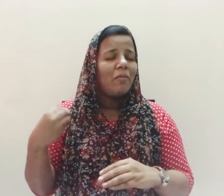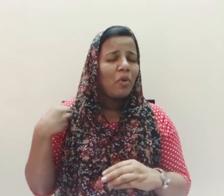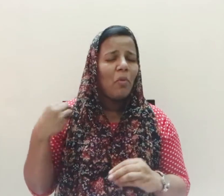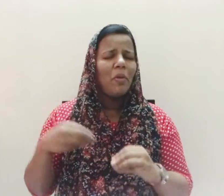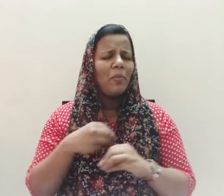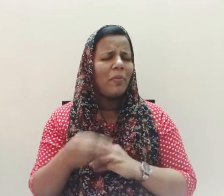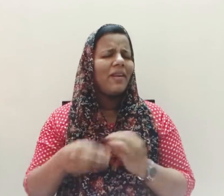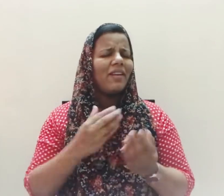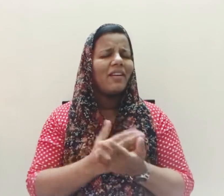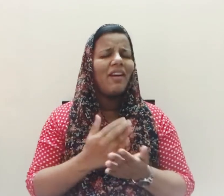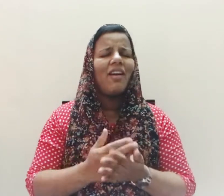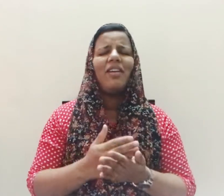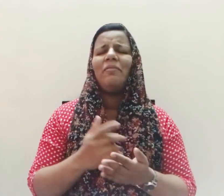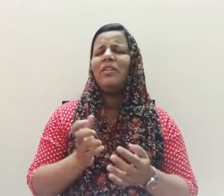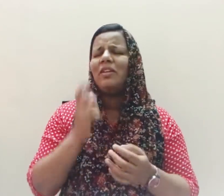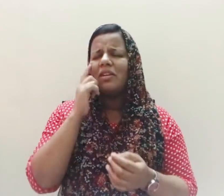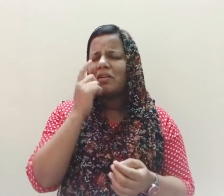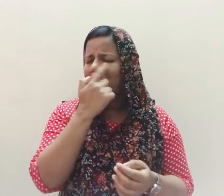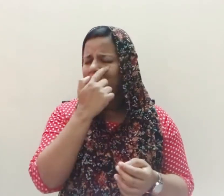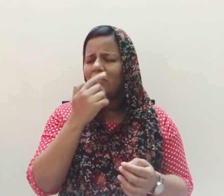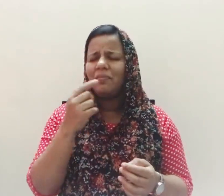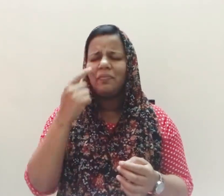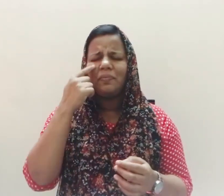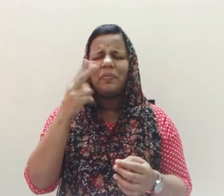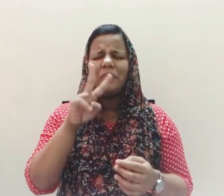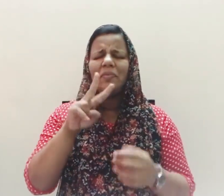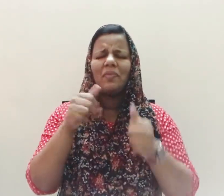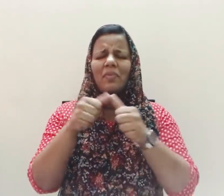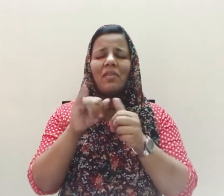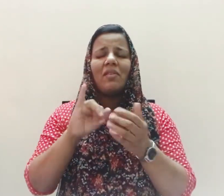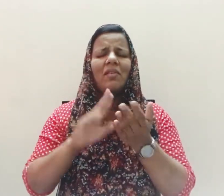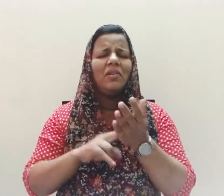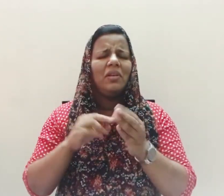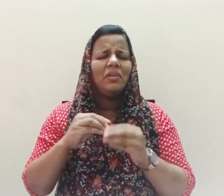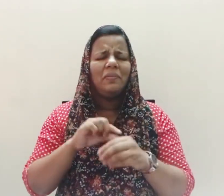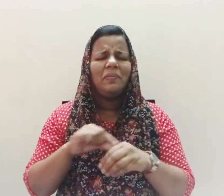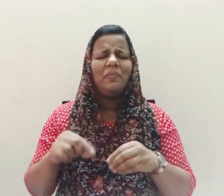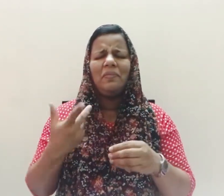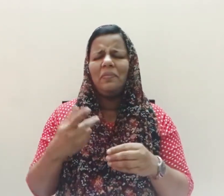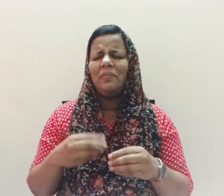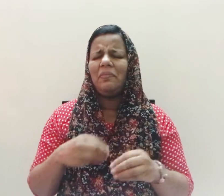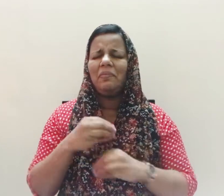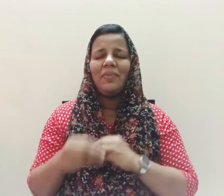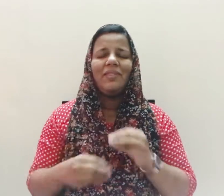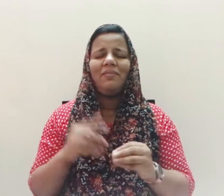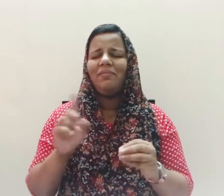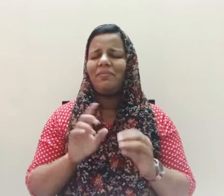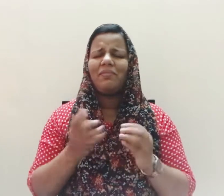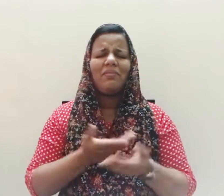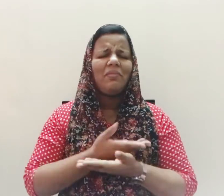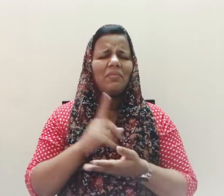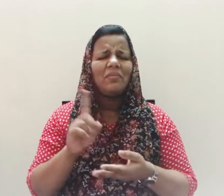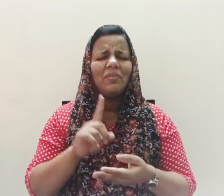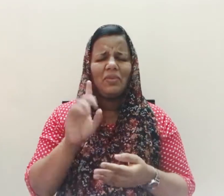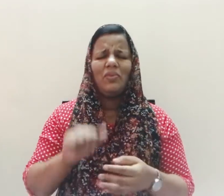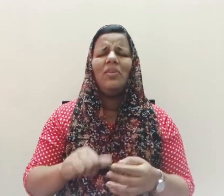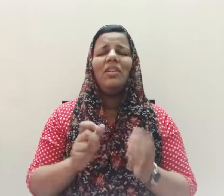മറ്റു കാരണങ്ങളാൽ കണ്ണിൻ്റെ കാഴ്ച, കണ്ണിലേക്കുള്ള ഞരമ്പിനൊക്കെ ബുദ്ധിമുട്ട് വന്നിരിക്കുന്ന പ്രിയപ്പെട്ടവർക്ക് വേണ്ടി പ്രാർത്ഥിക്കുക. സ്വർഗത്തിനും ഭൂമിക്കും